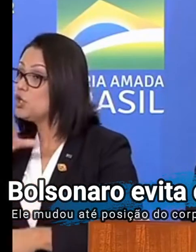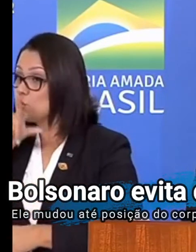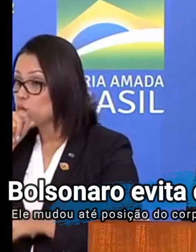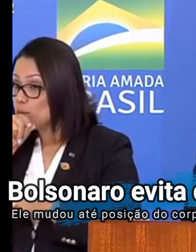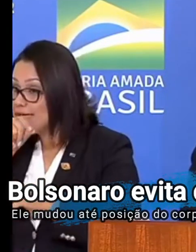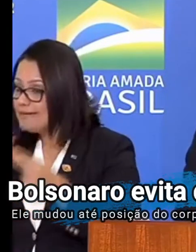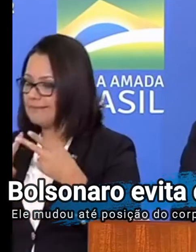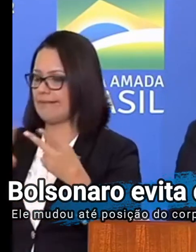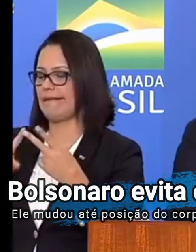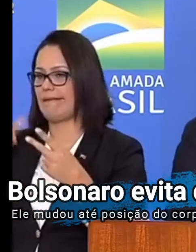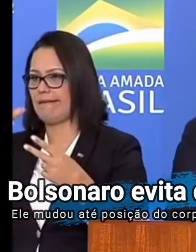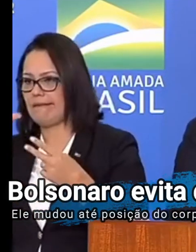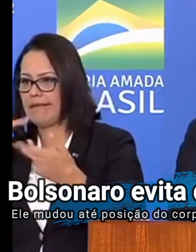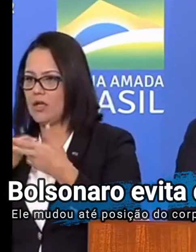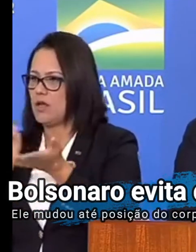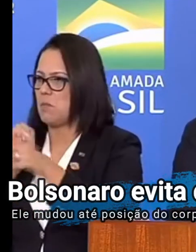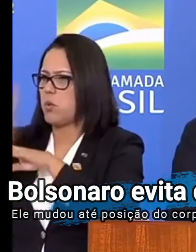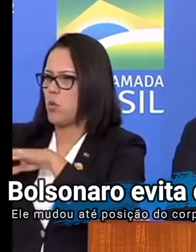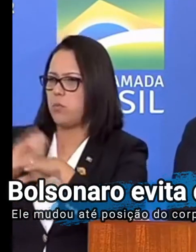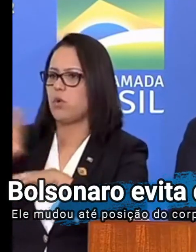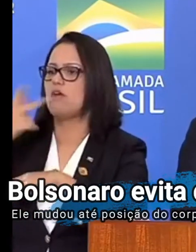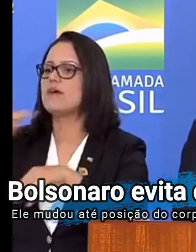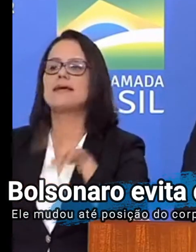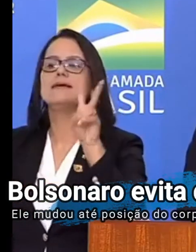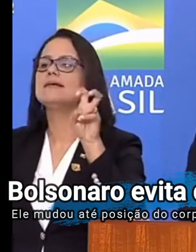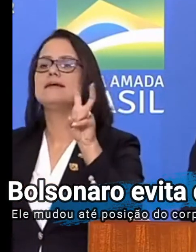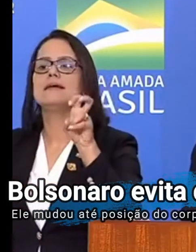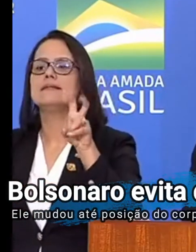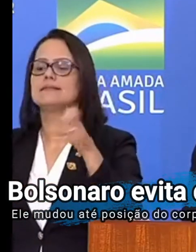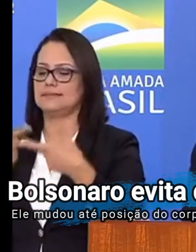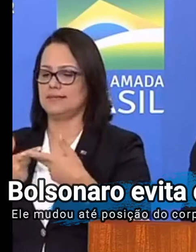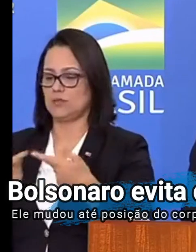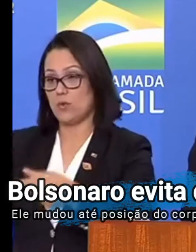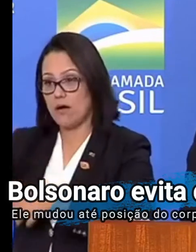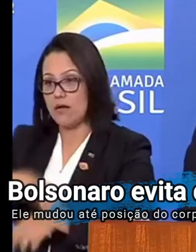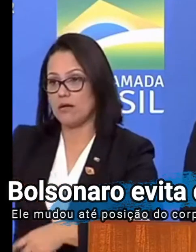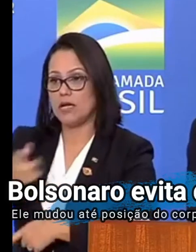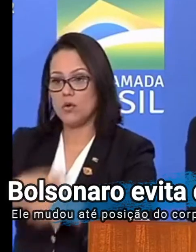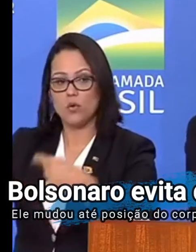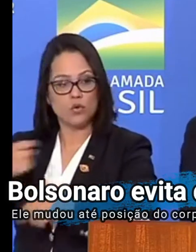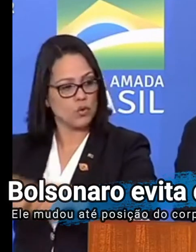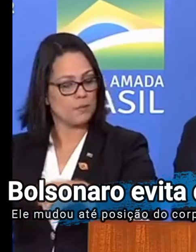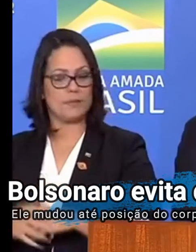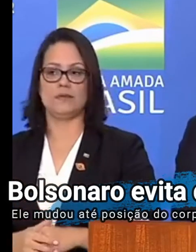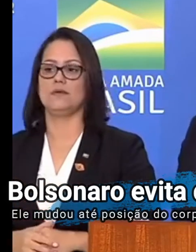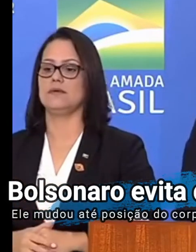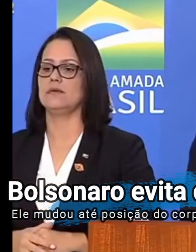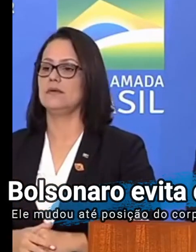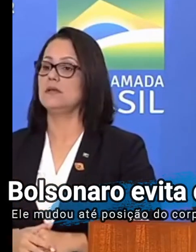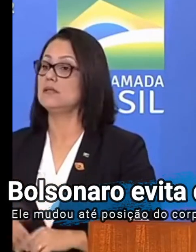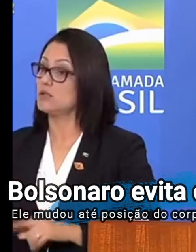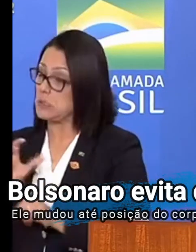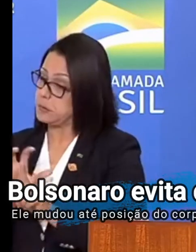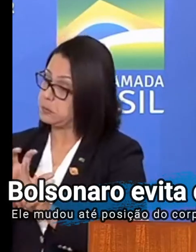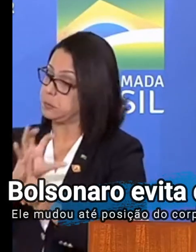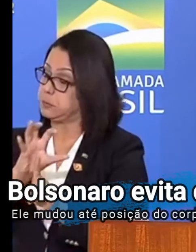economia hoje eu falei que o teto tem que ser preservado ele está sendo pressionado